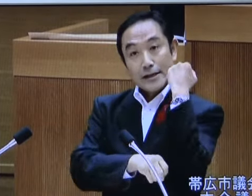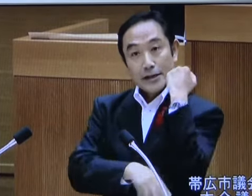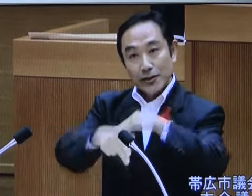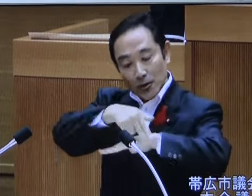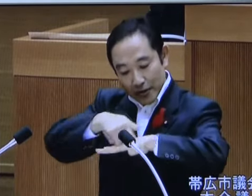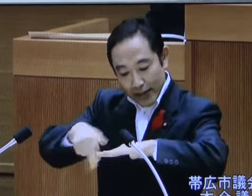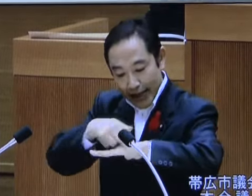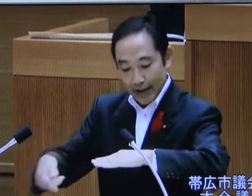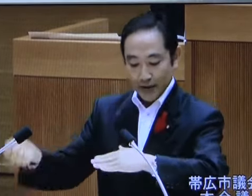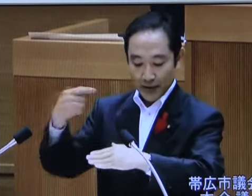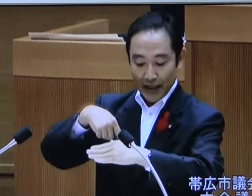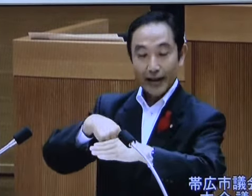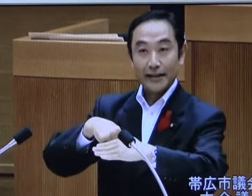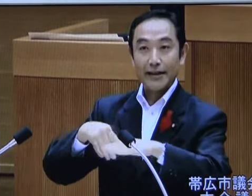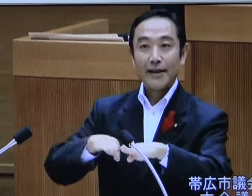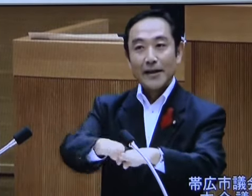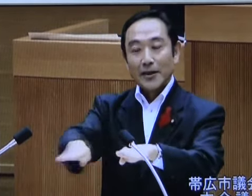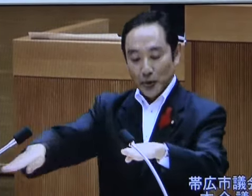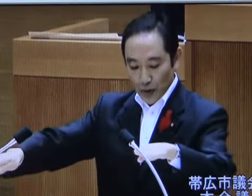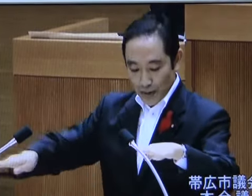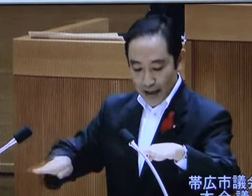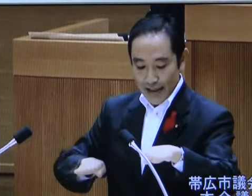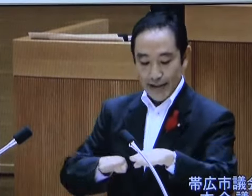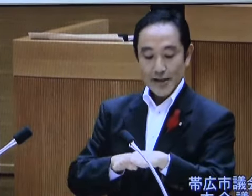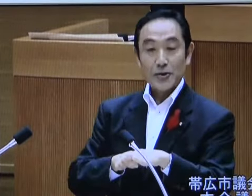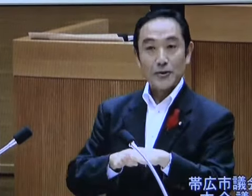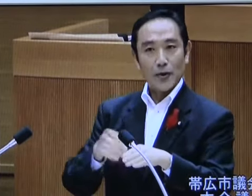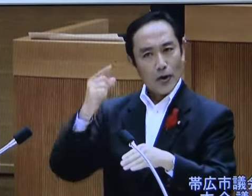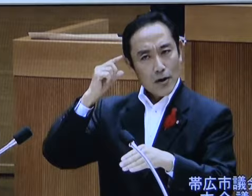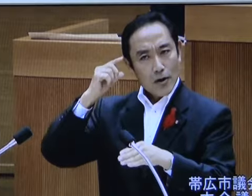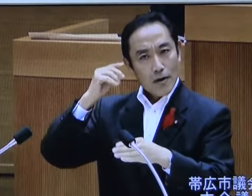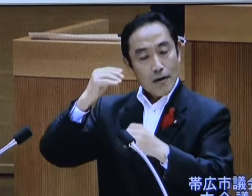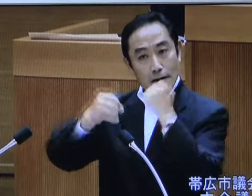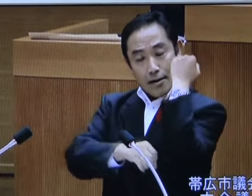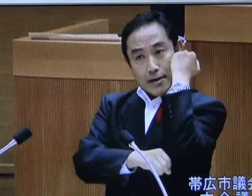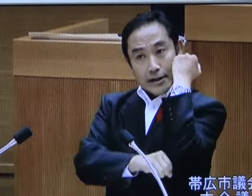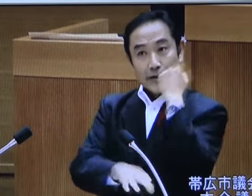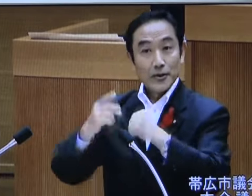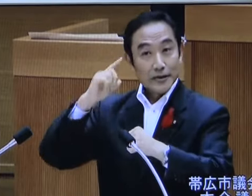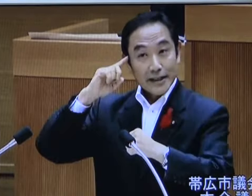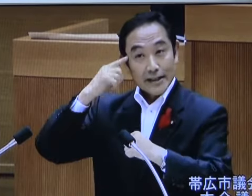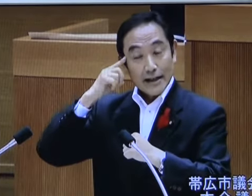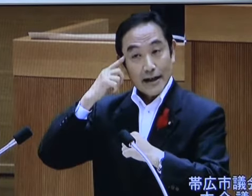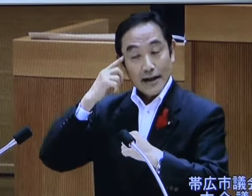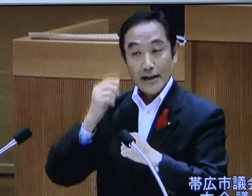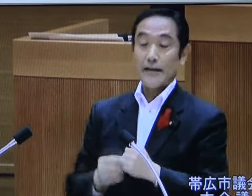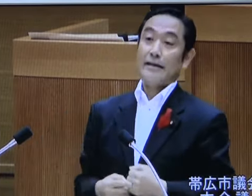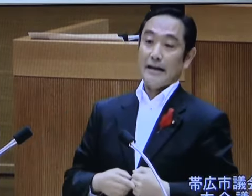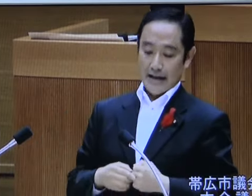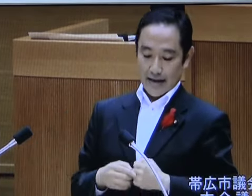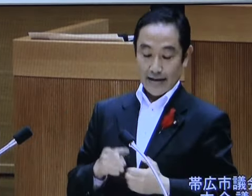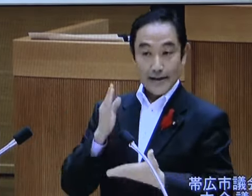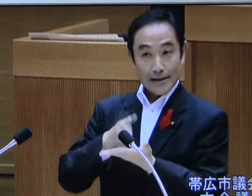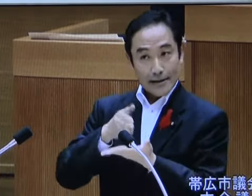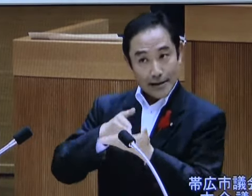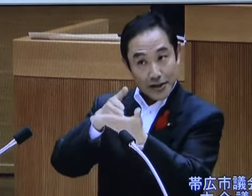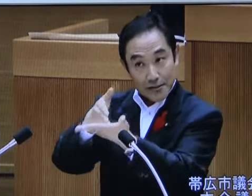基本計画の中にノーマライゼーションの基本的な考え方が示